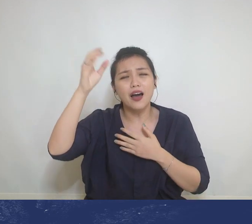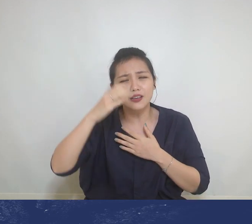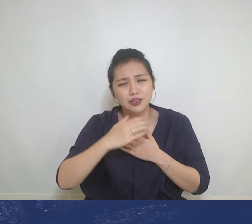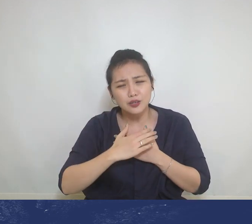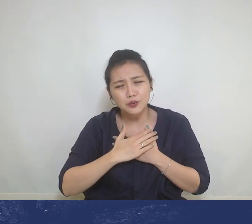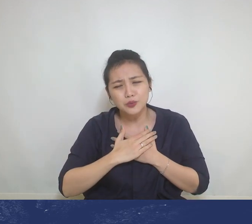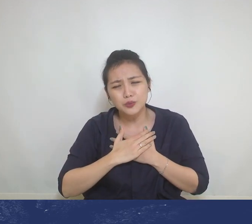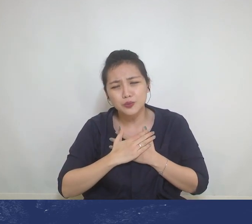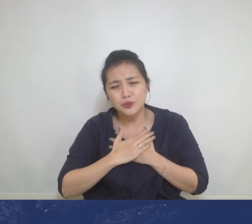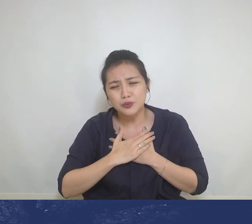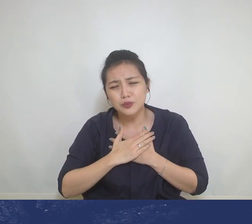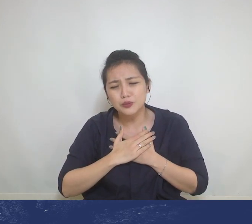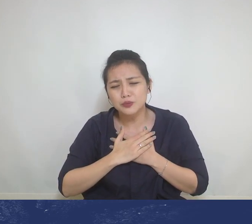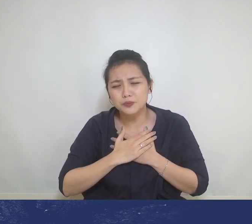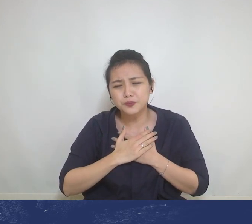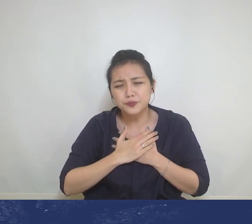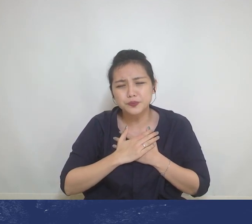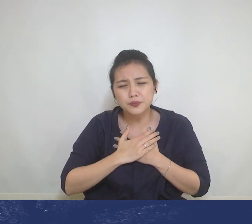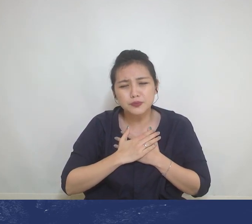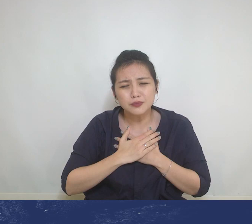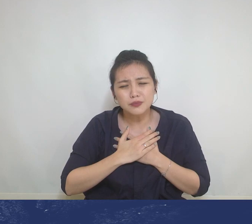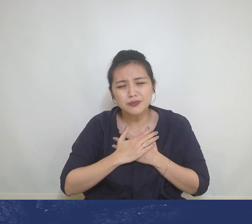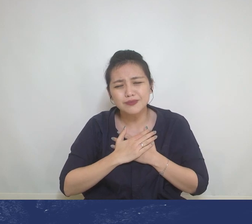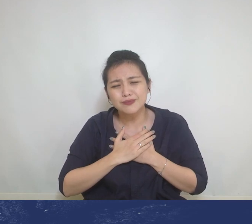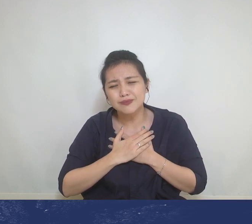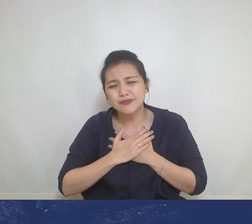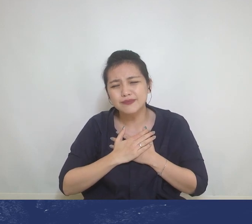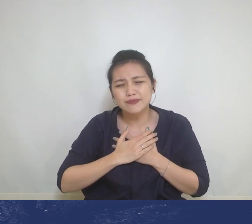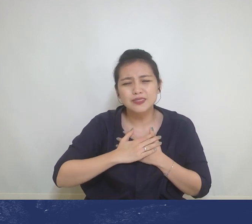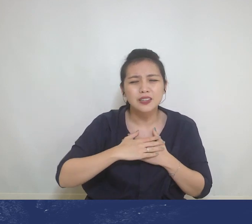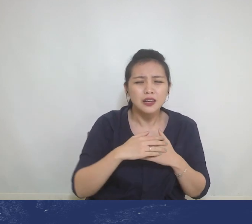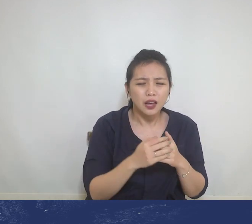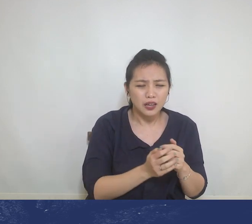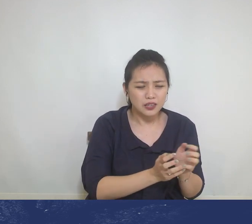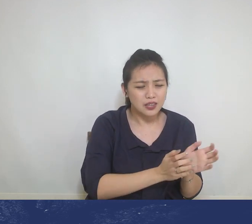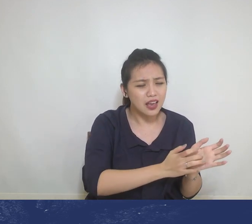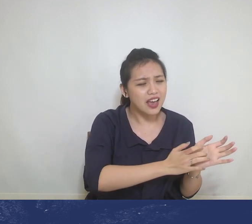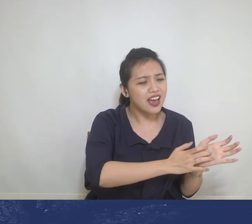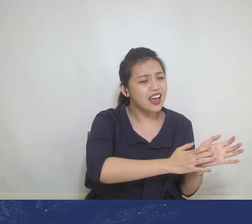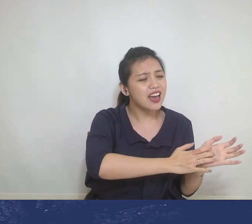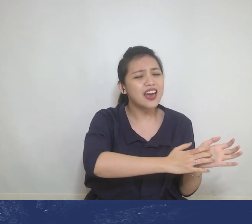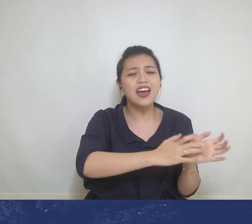segalanya bagiku. Yesus, Yesus, Yesus,